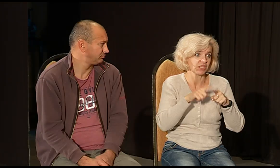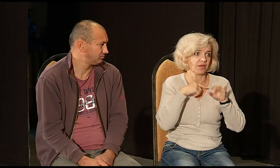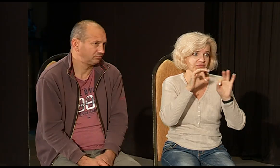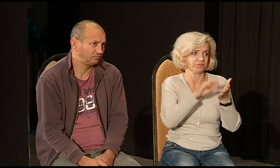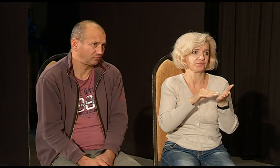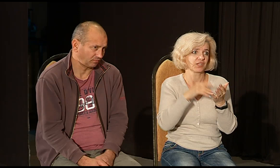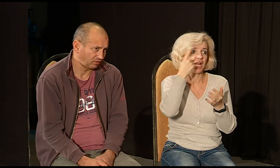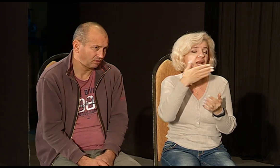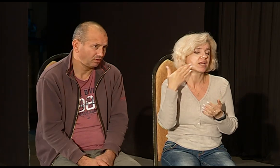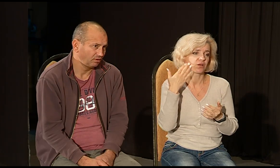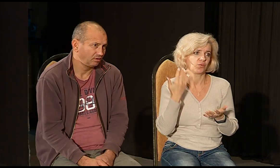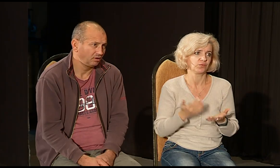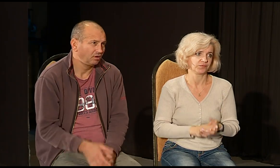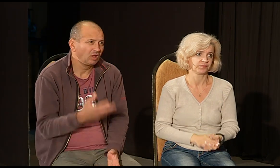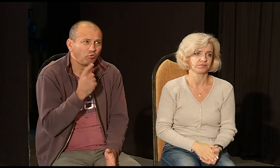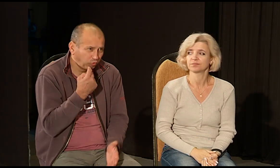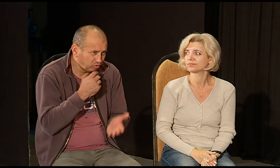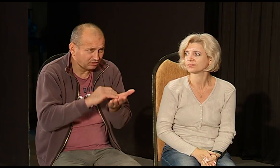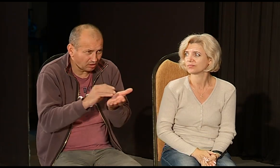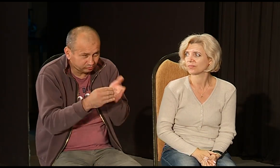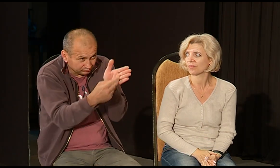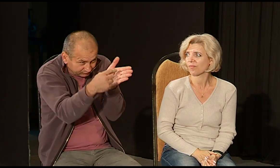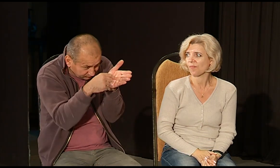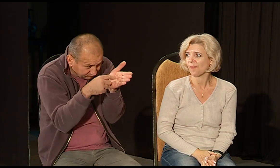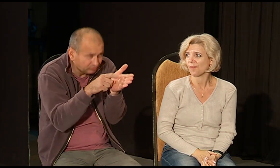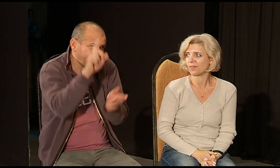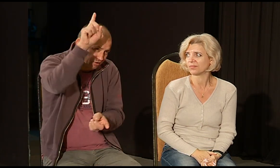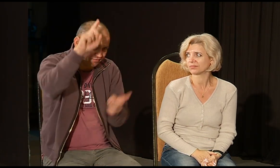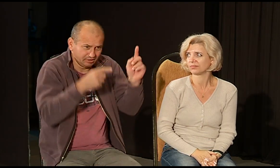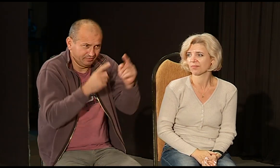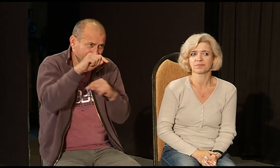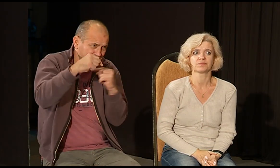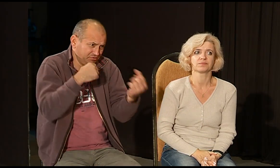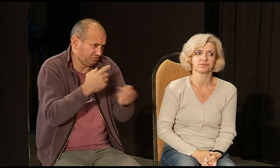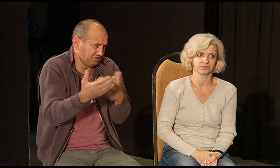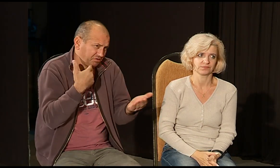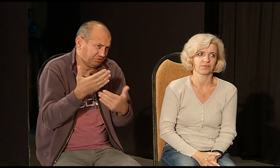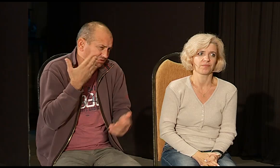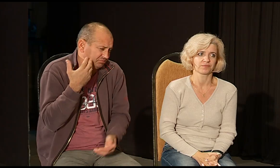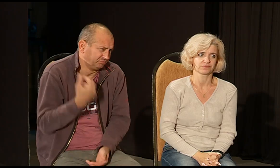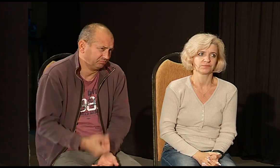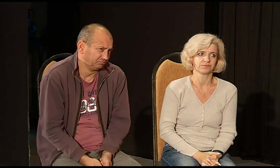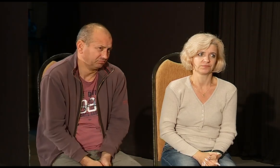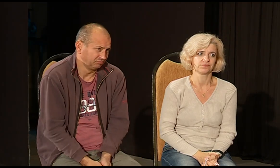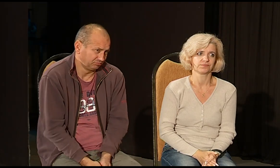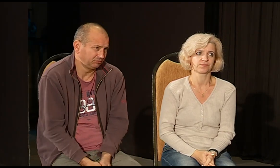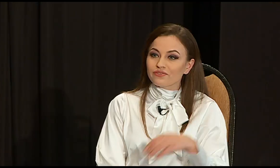sunt foarte comunicabilă. În colectivul nostru sunt oameni care aud, eu cu dânșii comunic prin scris.